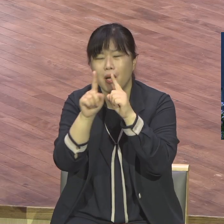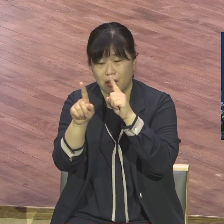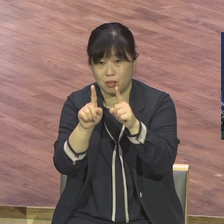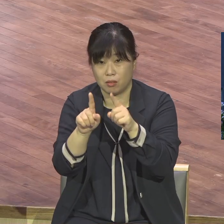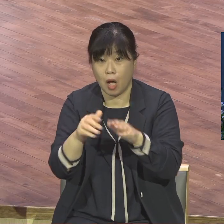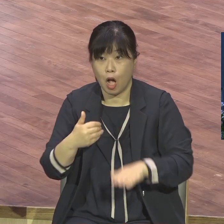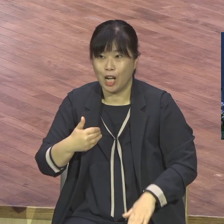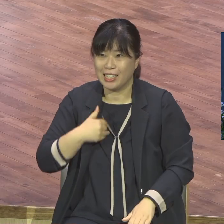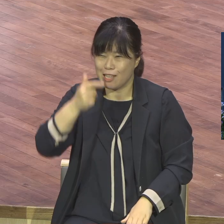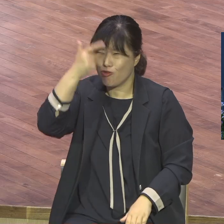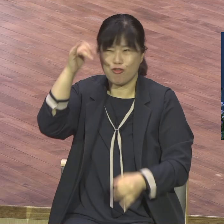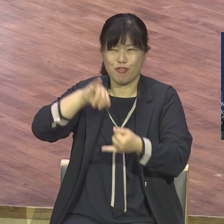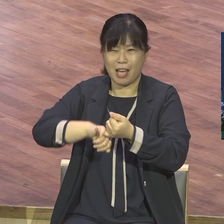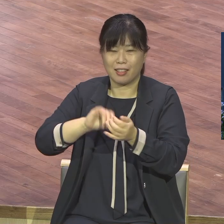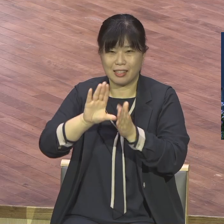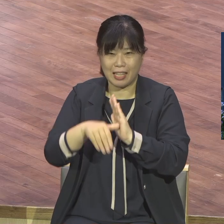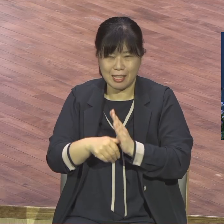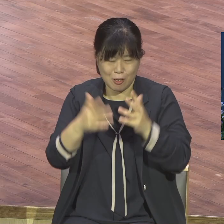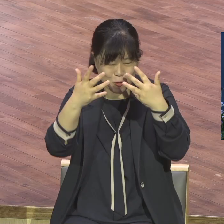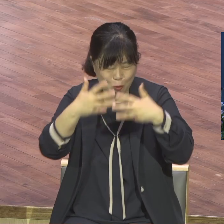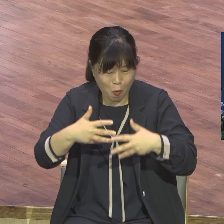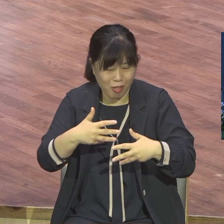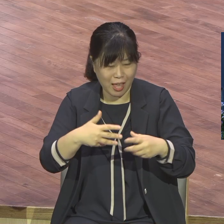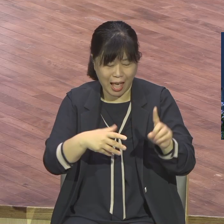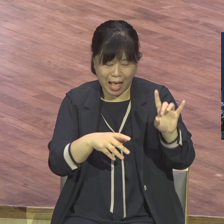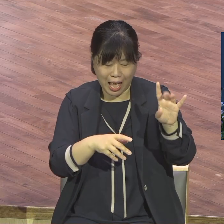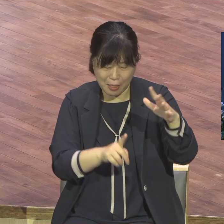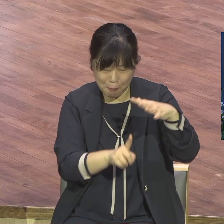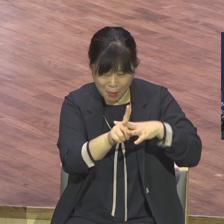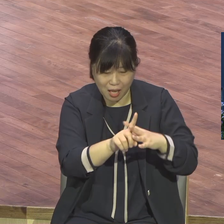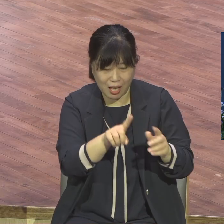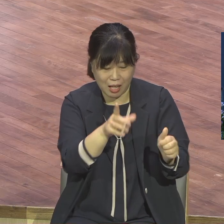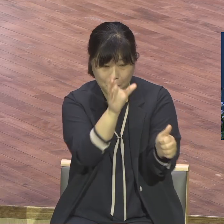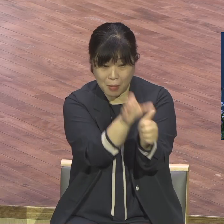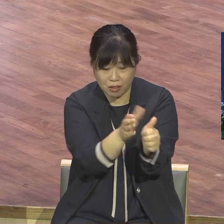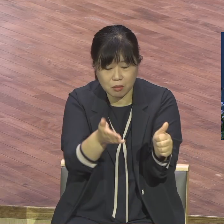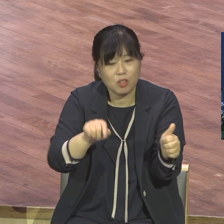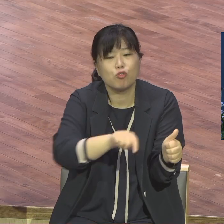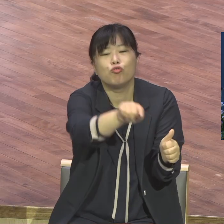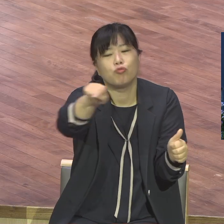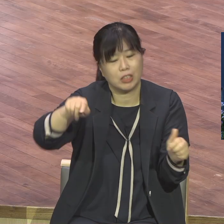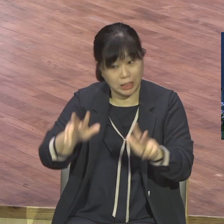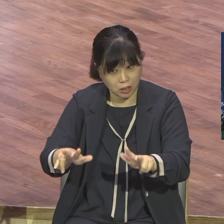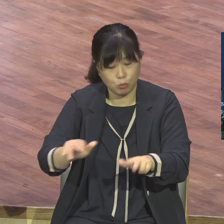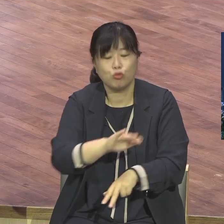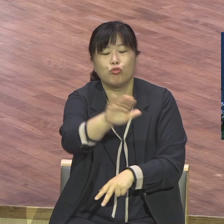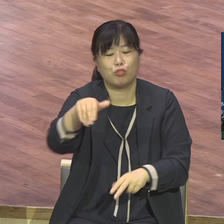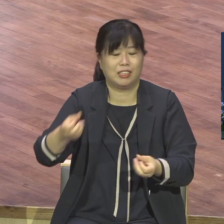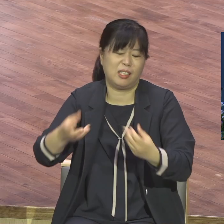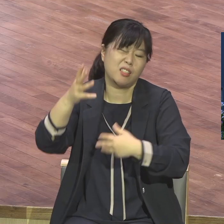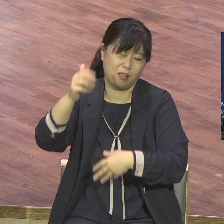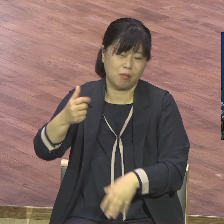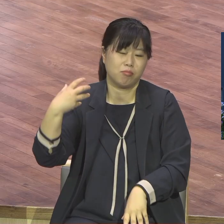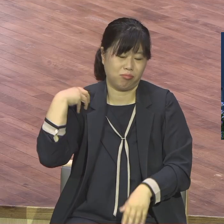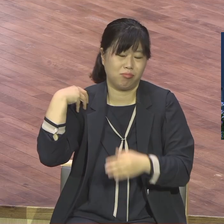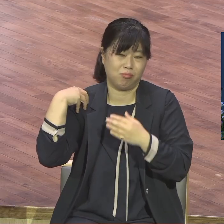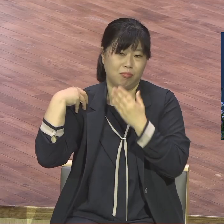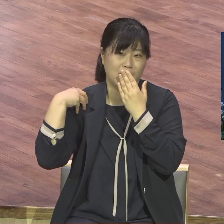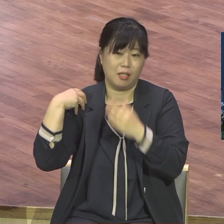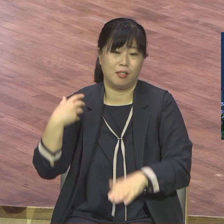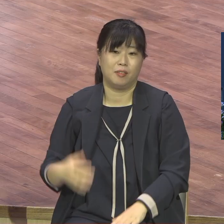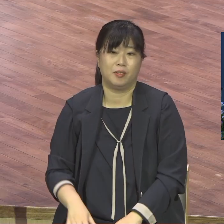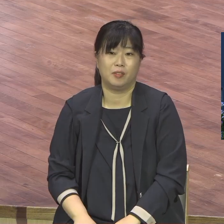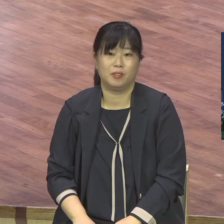그러나 아침에 나도 모르게 오늘 잠꼬대를 잘 아는데 혼자 자다 보니까 막 소리를 질러대더라고. 솔리드했는데 그치 내용이 뭐냐